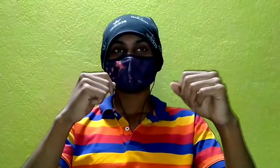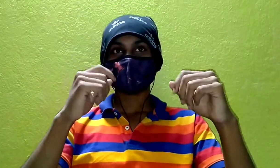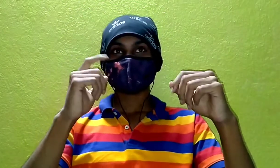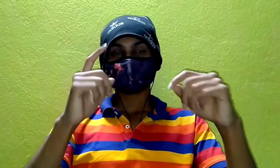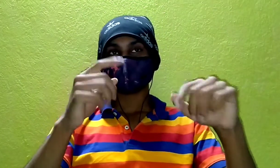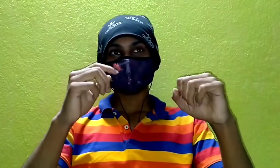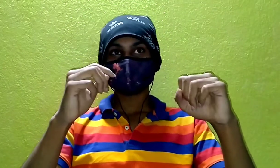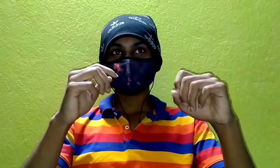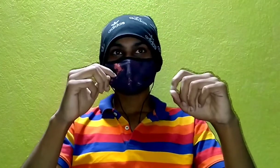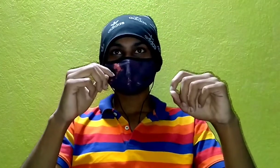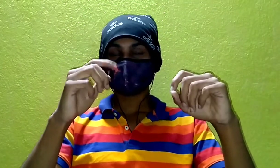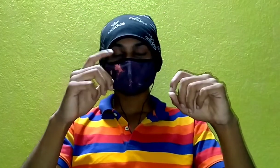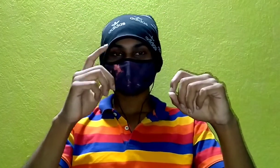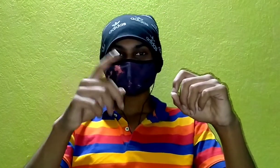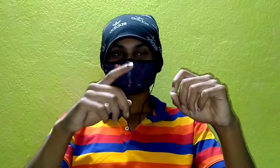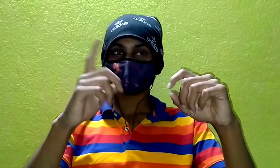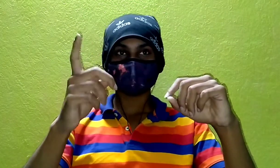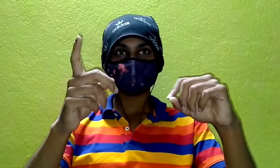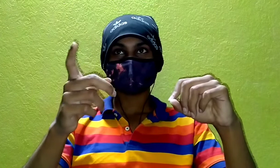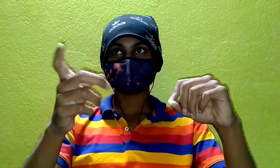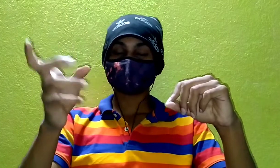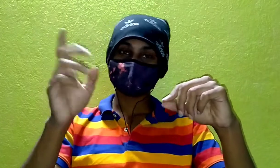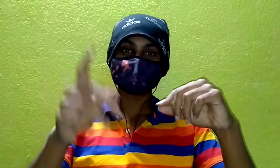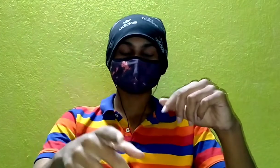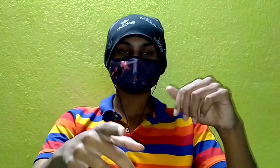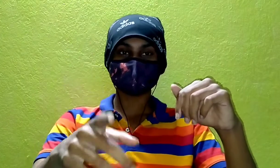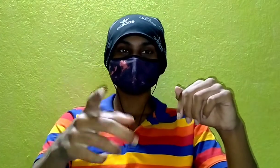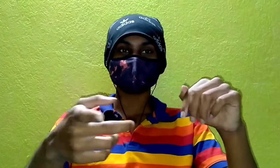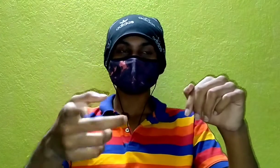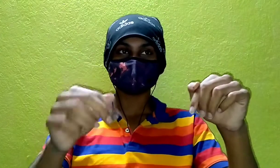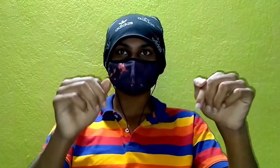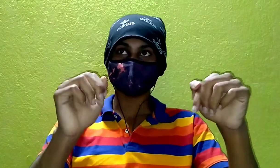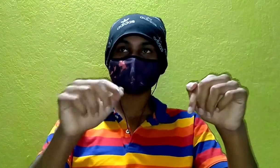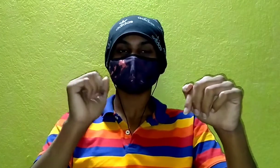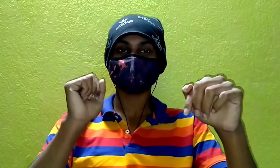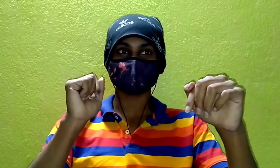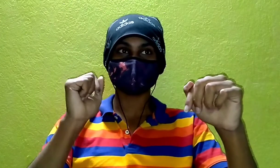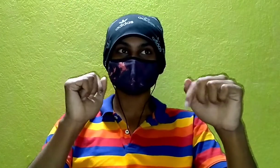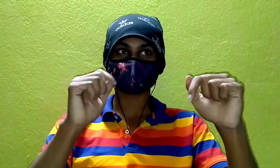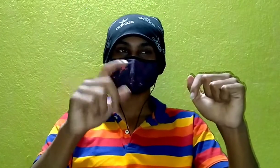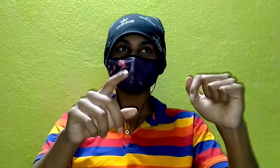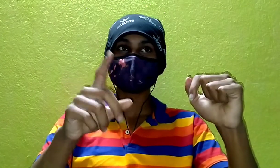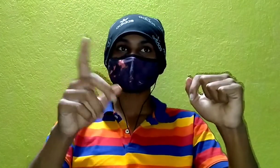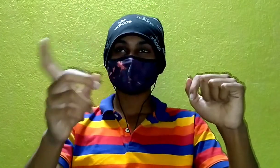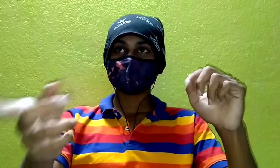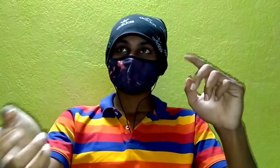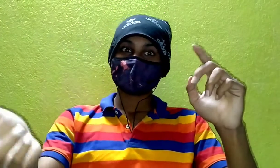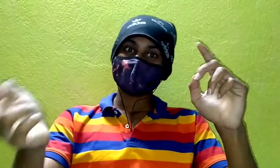इसका रिजल्ट निकल निकला तो वह देने गया था पेरेंट्स टीचर मीटिंग दिखाओ वॉल करने गया था क्योंकि कि